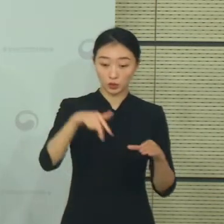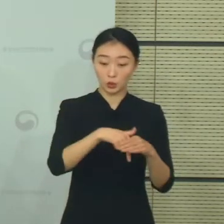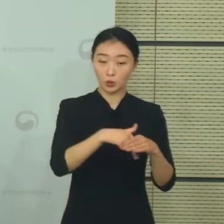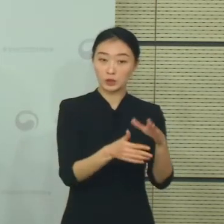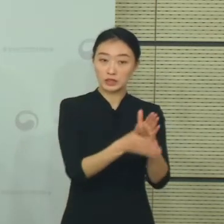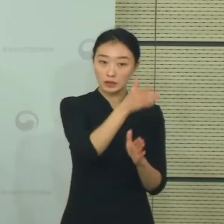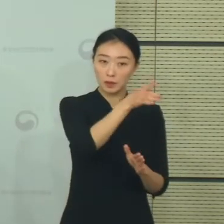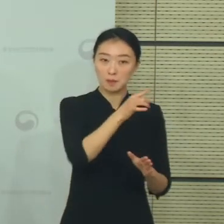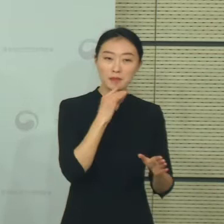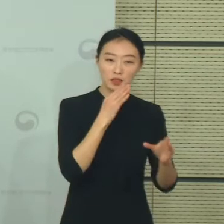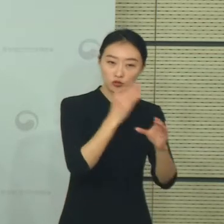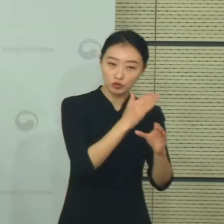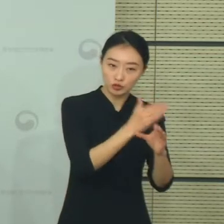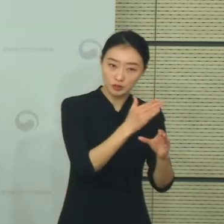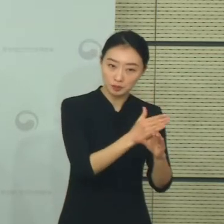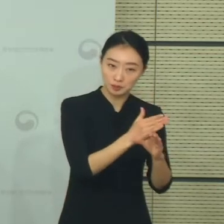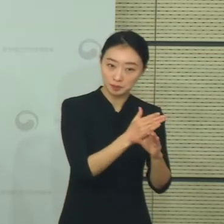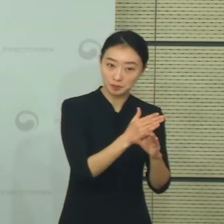시설을 중심으로